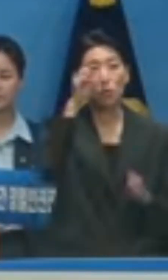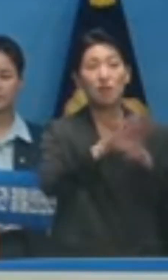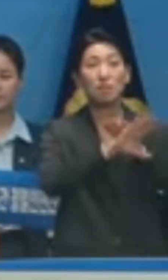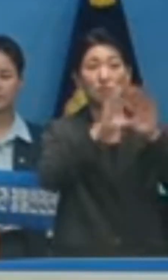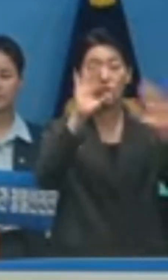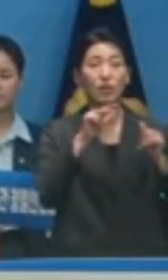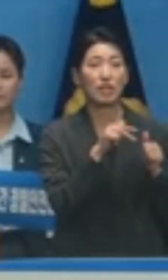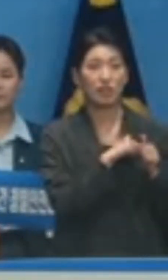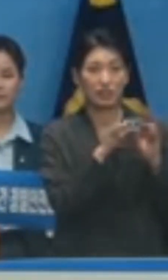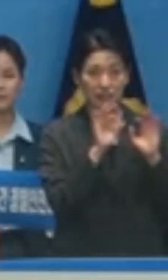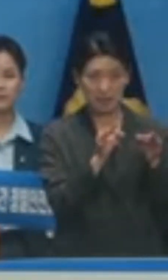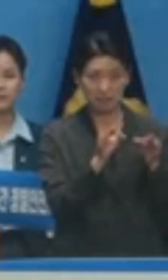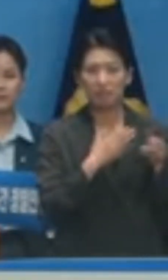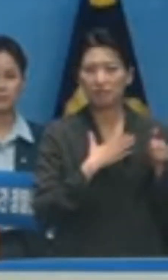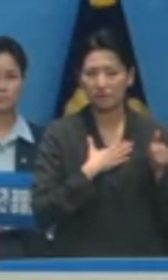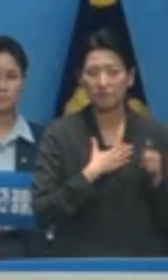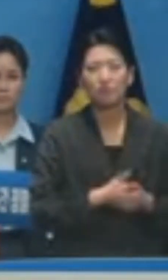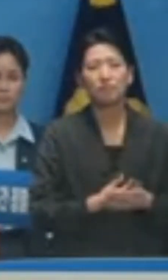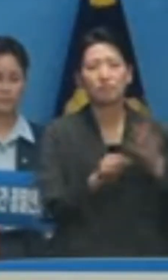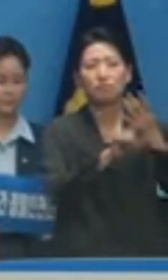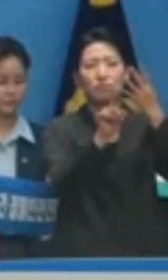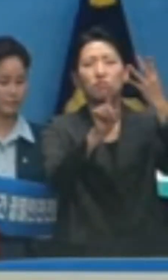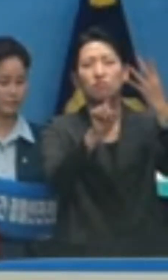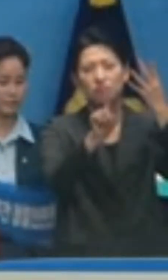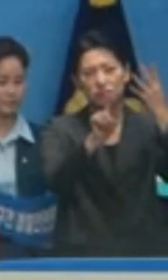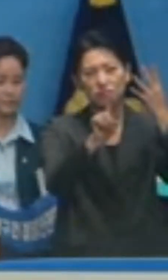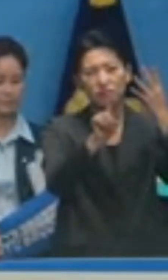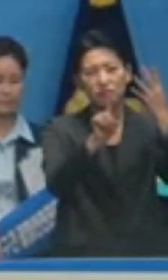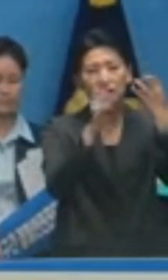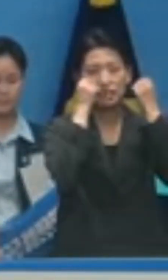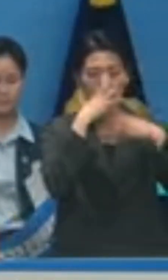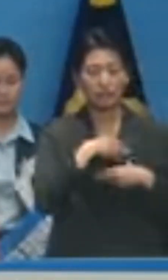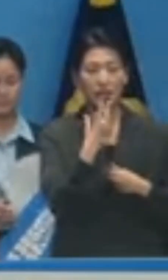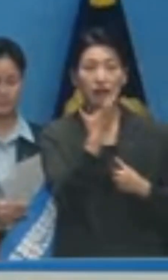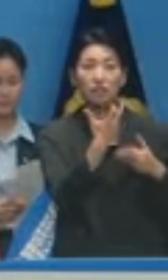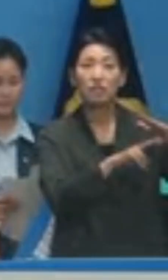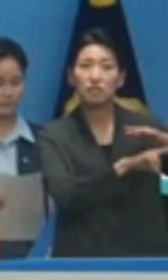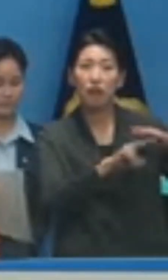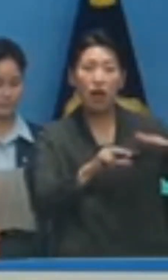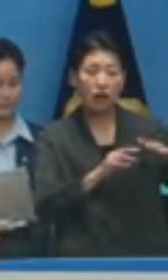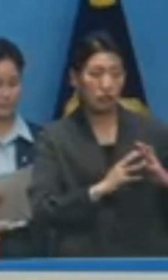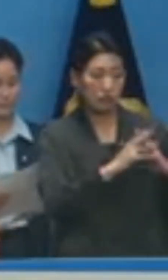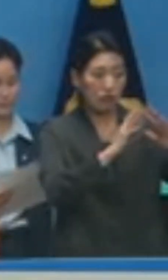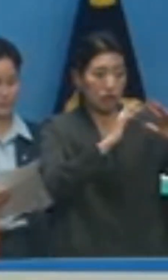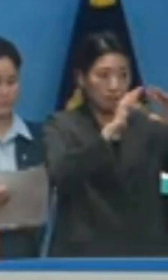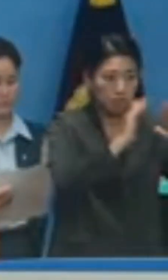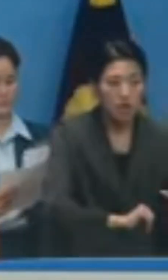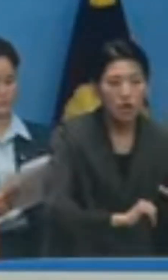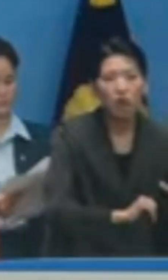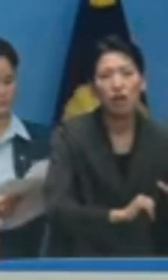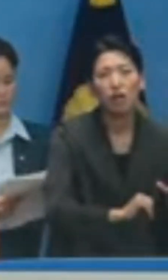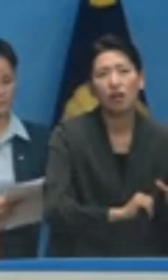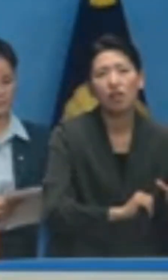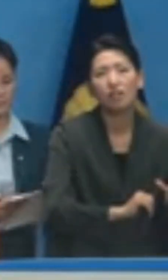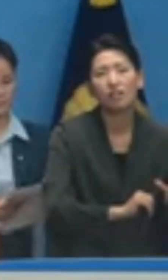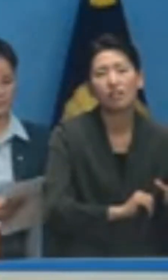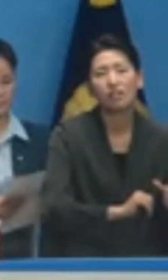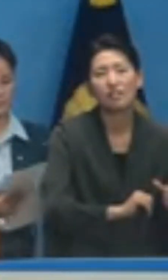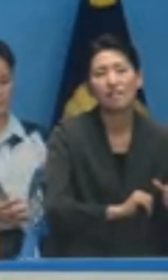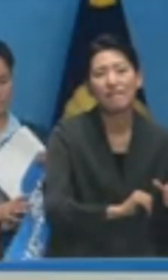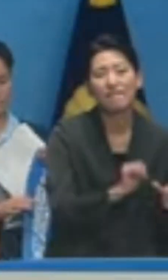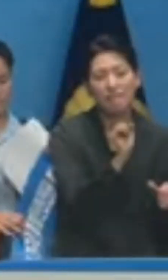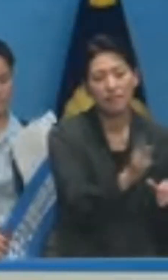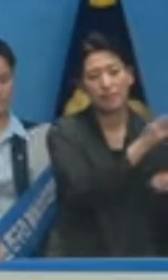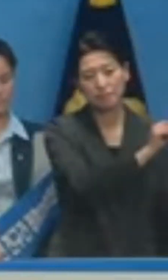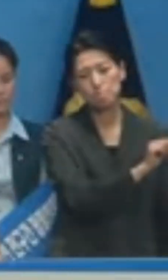김남일입니다. 지난 4월 11일 신안산선 공사 현장에서 발생한 붕괴 사고로 소중한 생명이